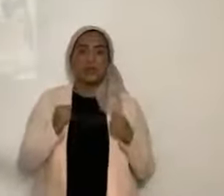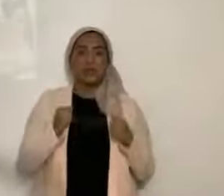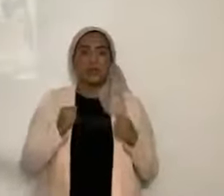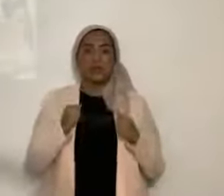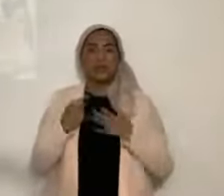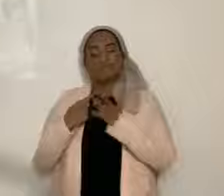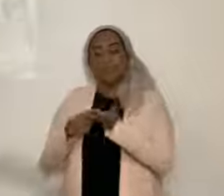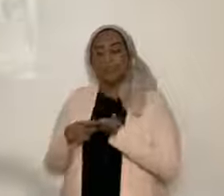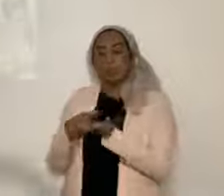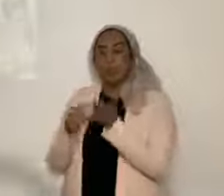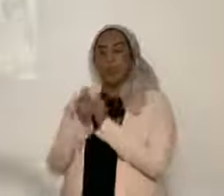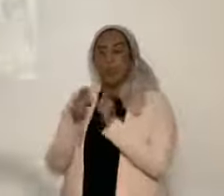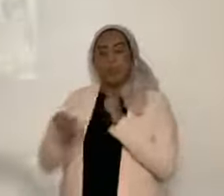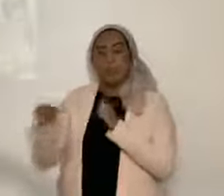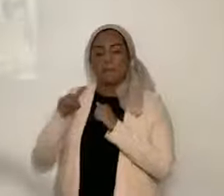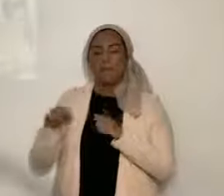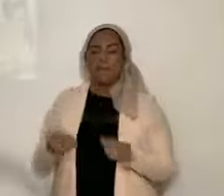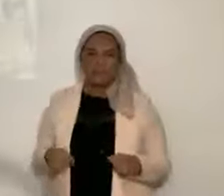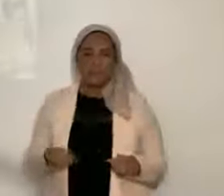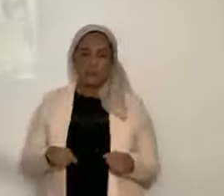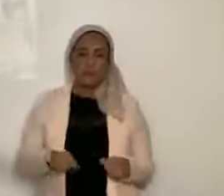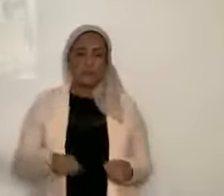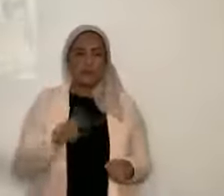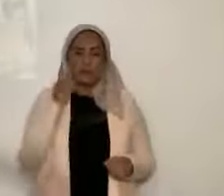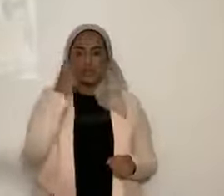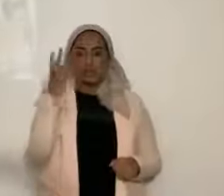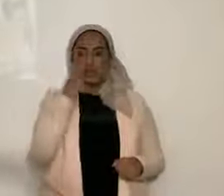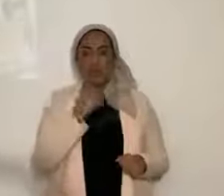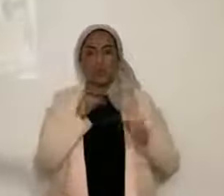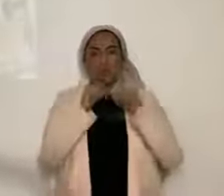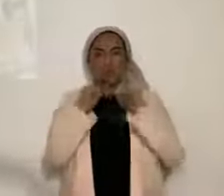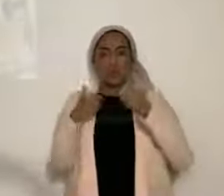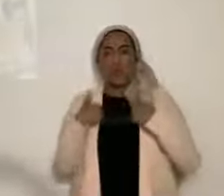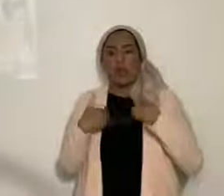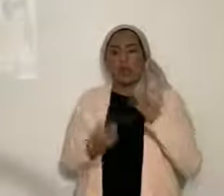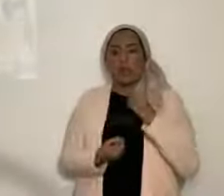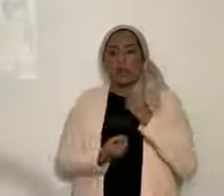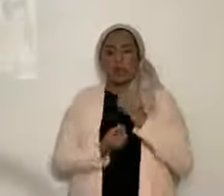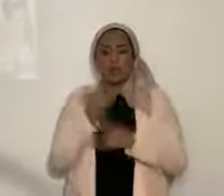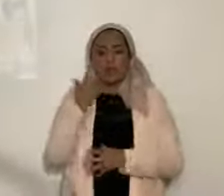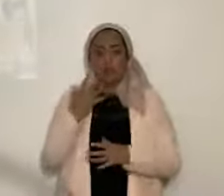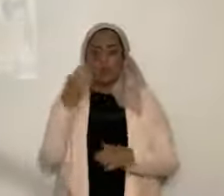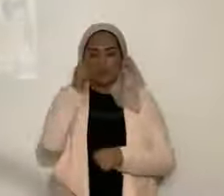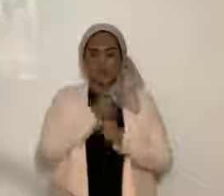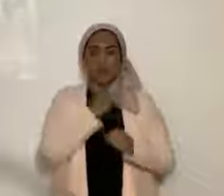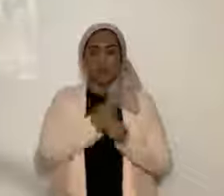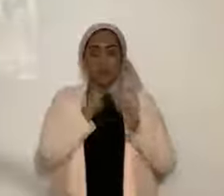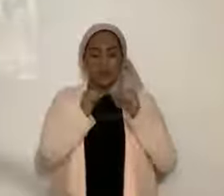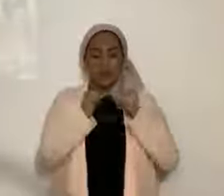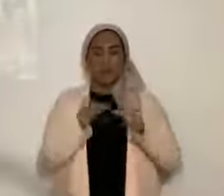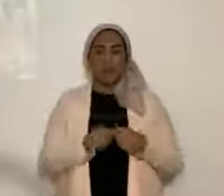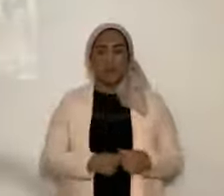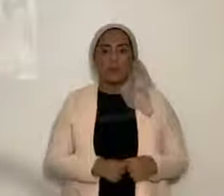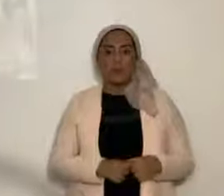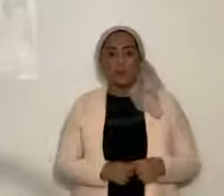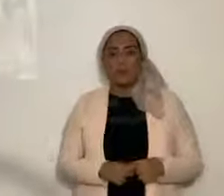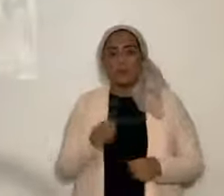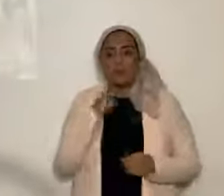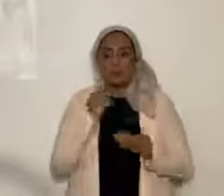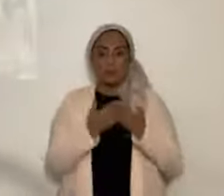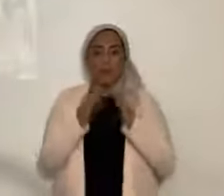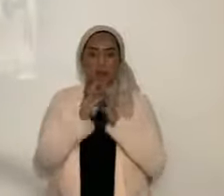discutió con ellos. Pero miren qué bonito, siempre hay fruto, hermanos, siempre. Eso dice la